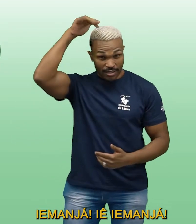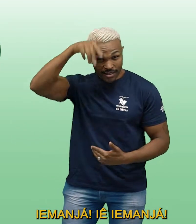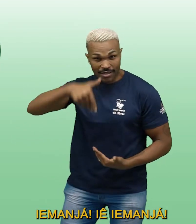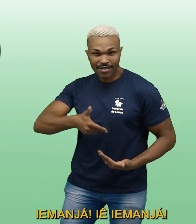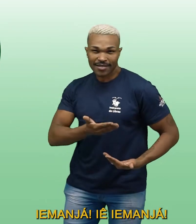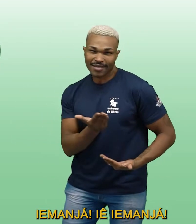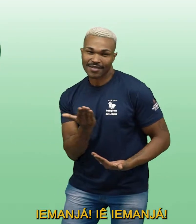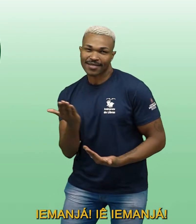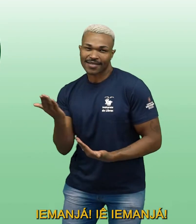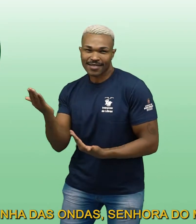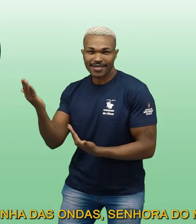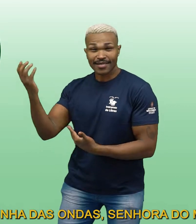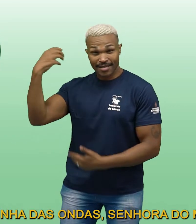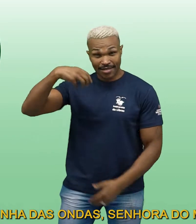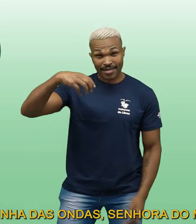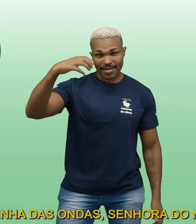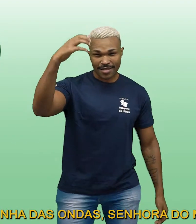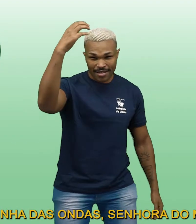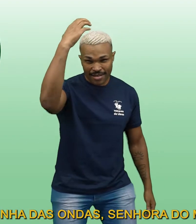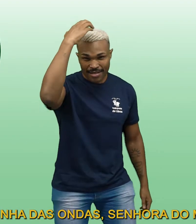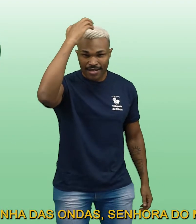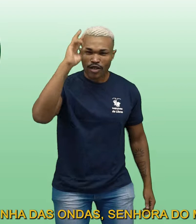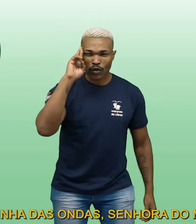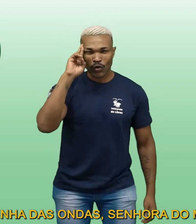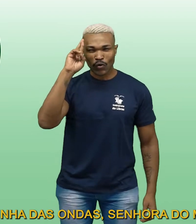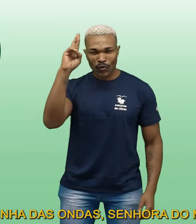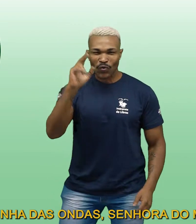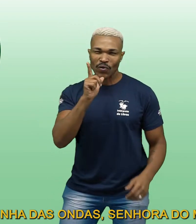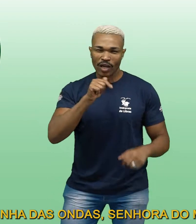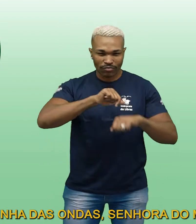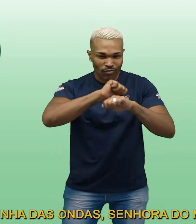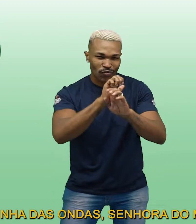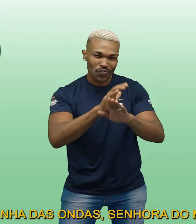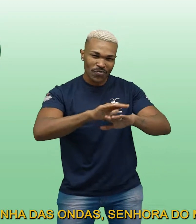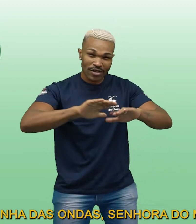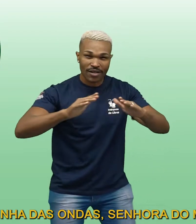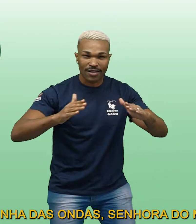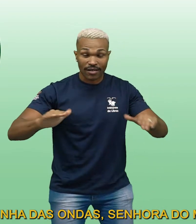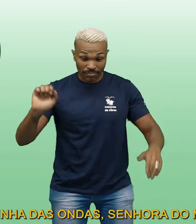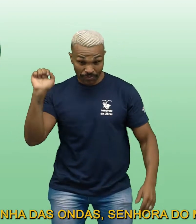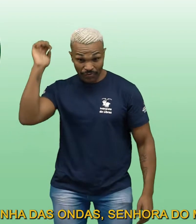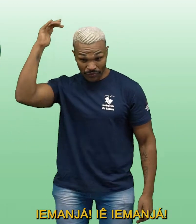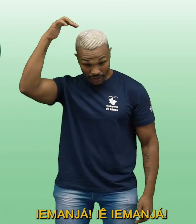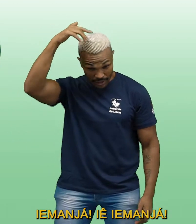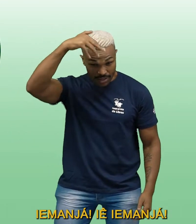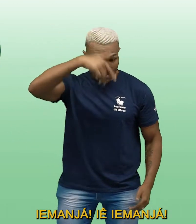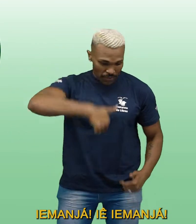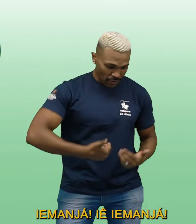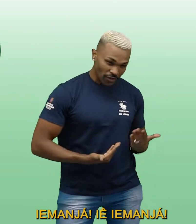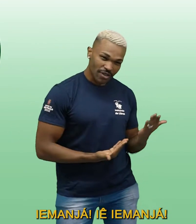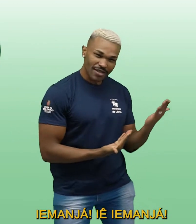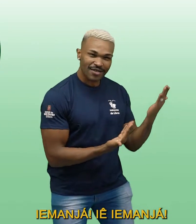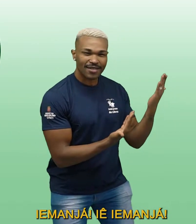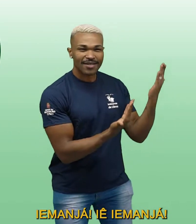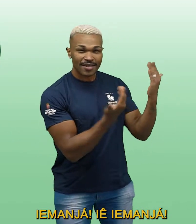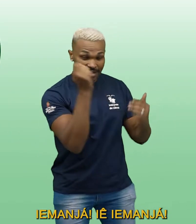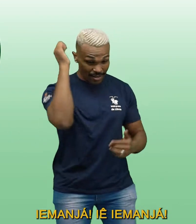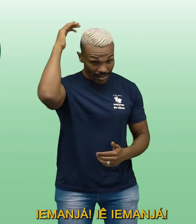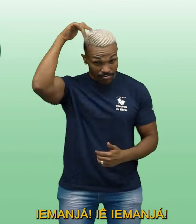Iemanjá, rainha das ondas, senhora do mar. Iemanjá,